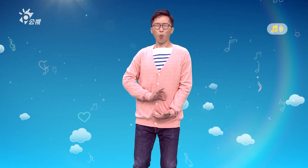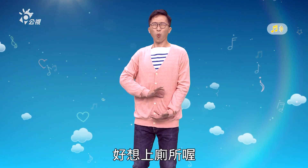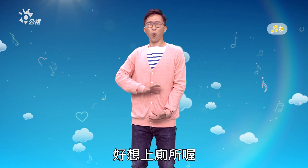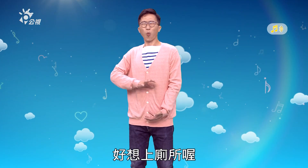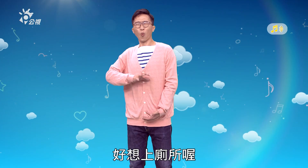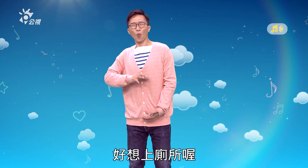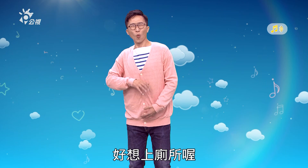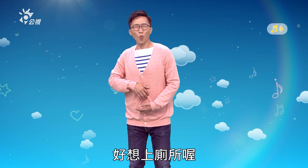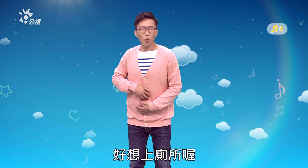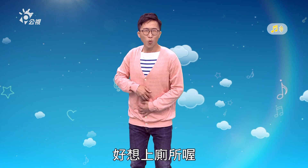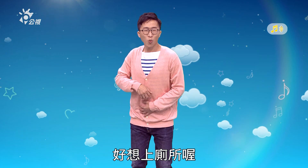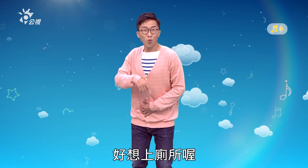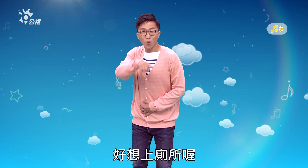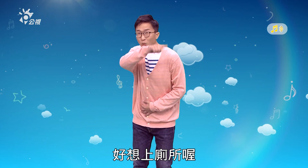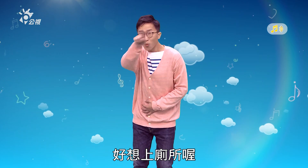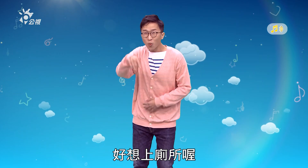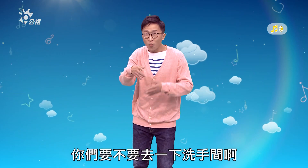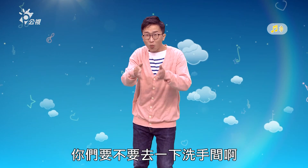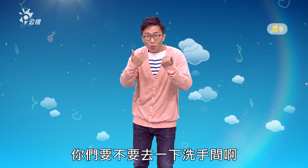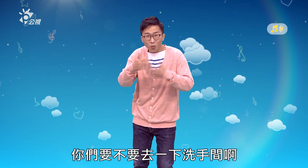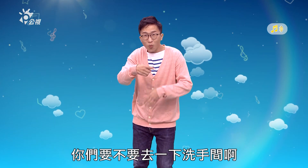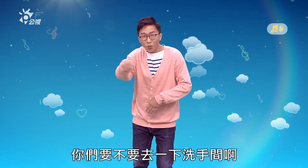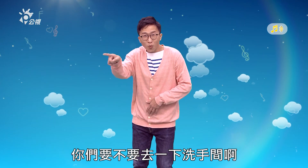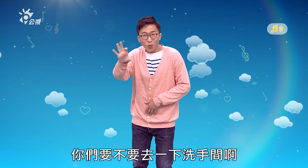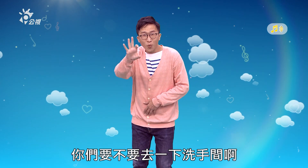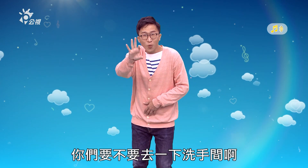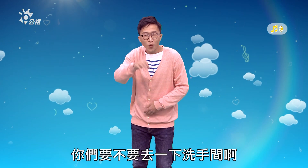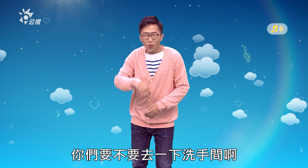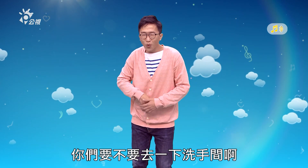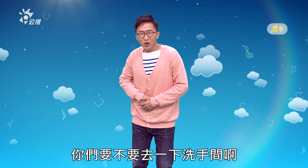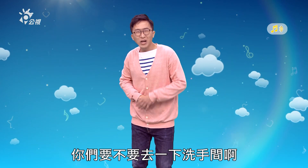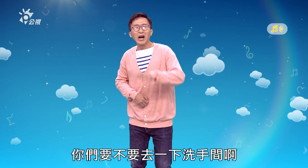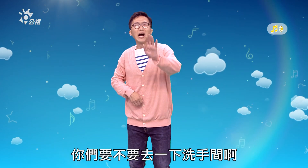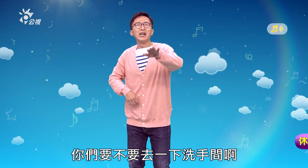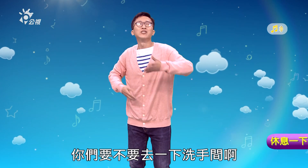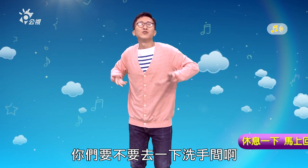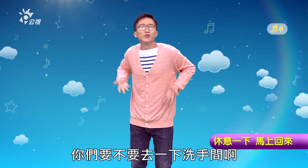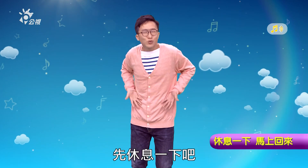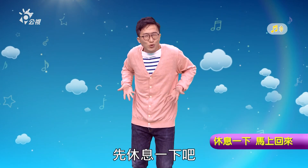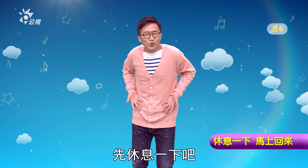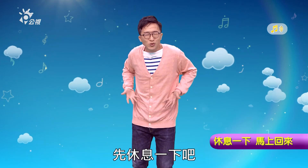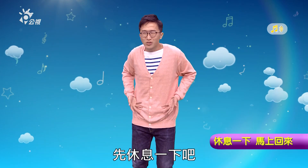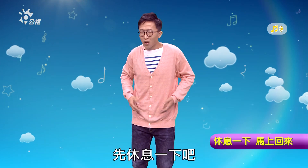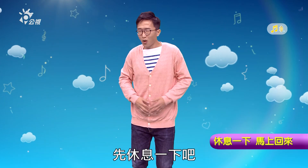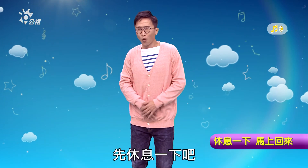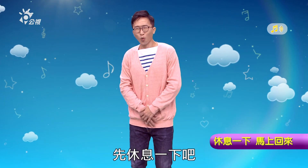哇，好想上厕所！你们要不要去一下洗手间呢？哎，先休息一下吧。